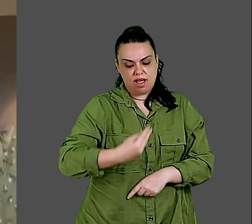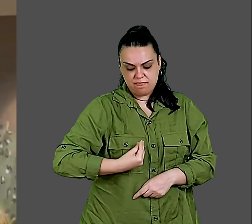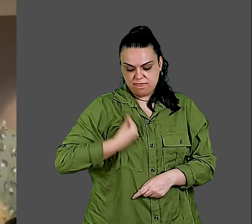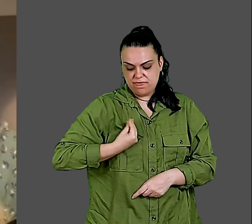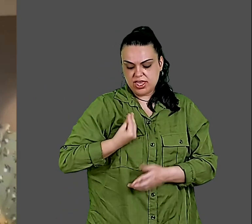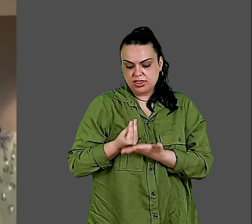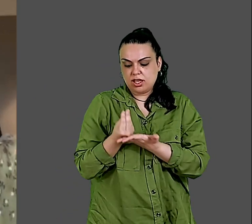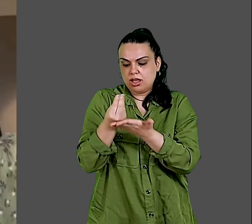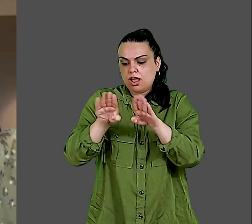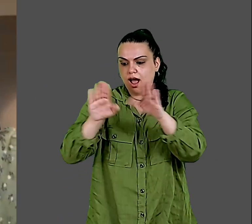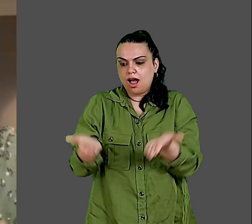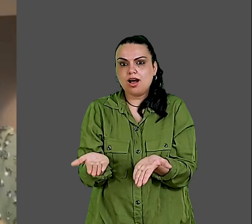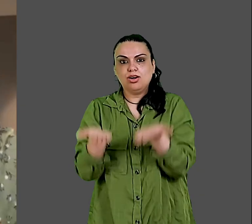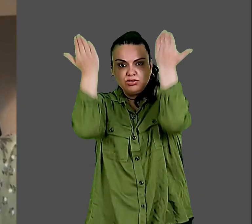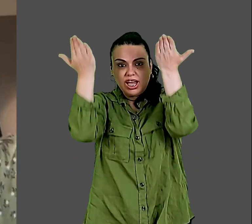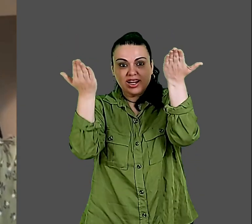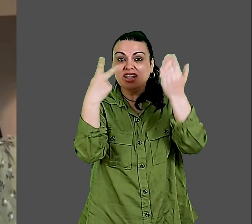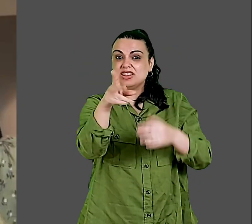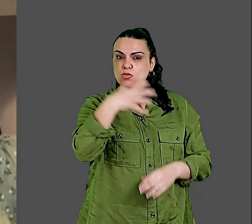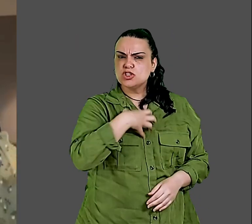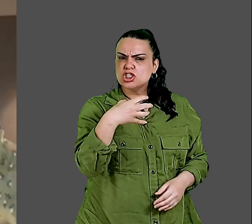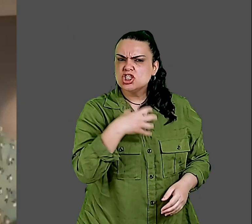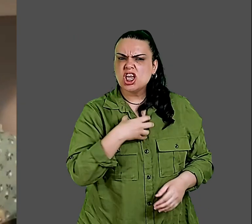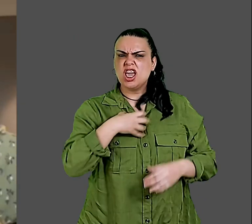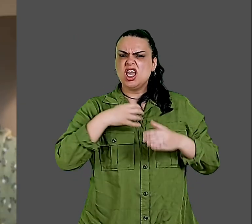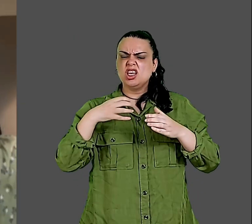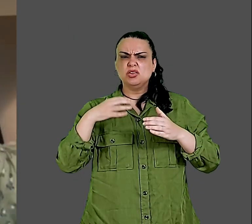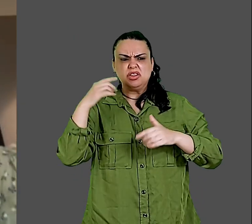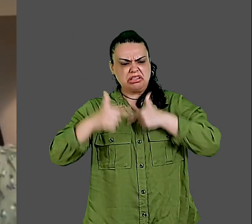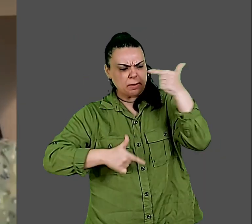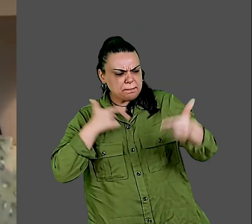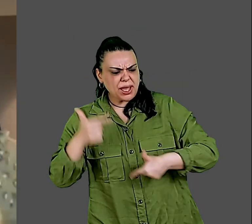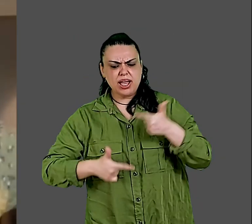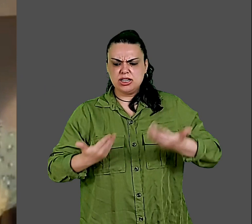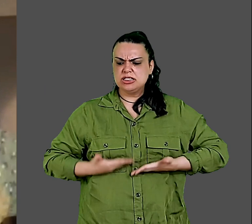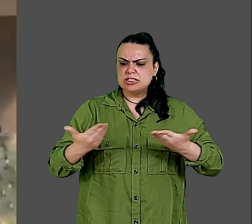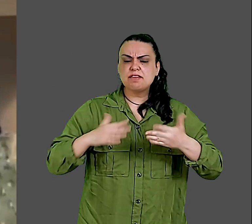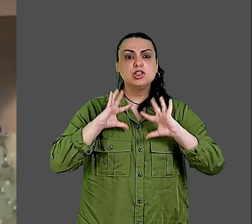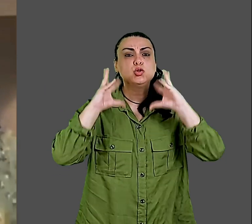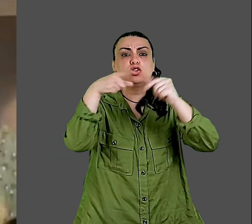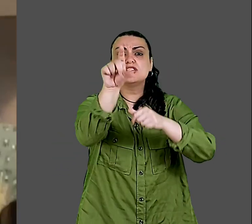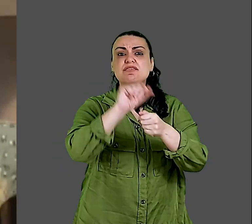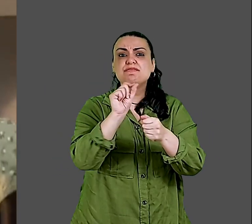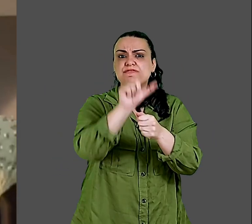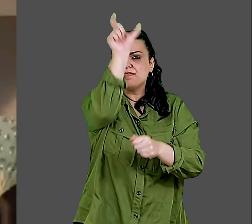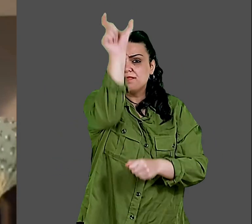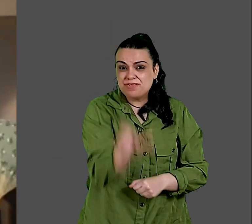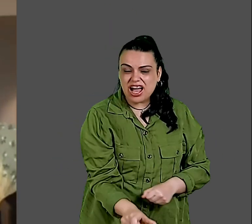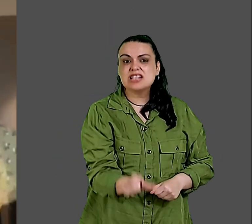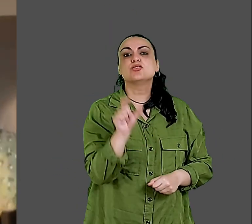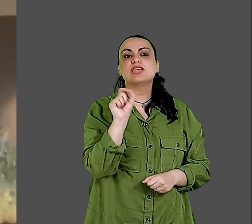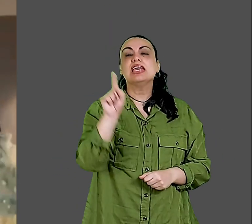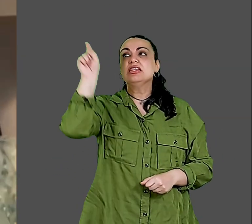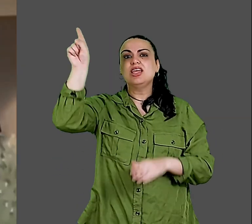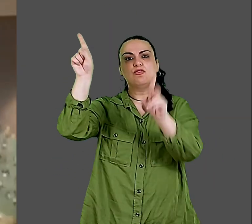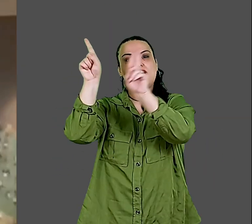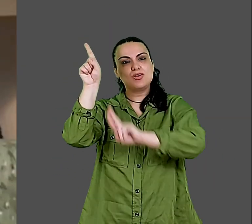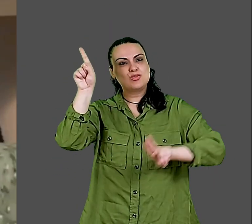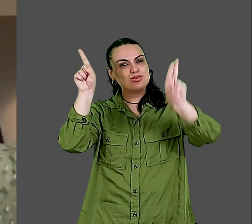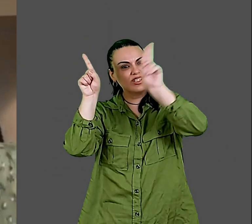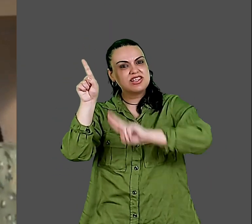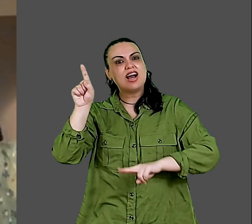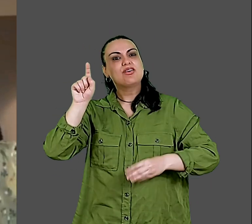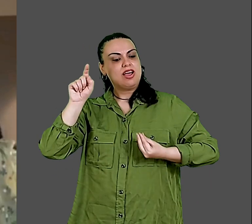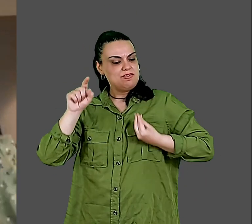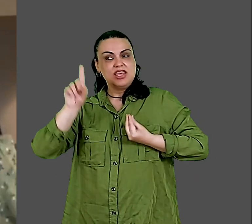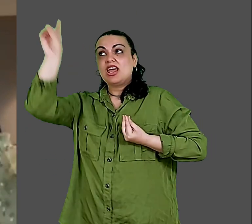faz, em tudo que você expressa, em tudo que você é, em tudo que você se propõe a fazer. Deus vai usar. E ele vai se estender na forma